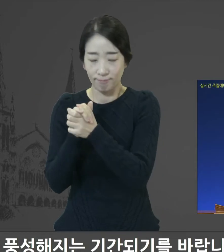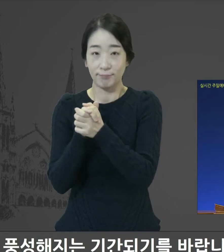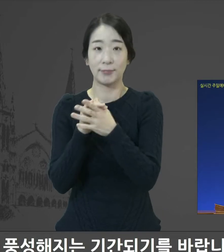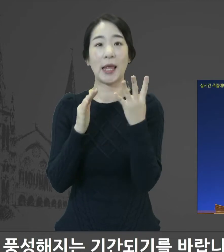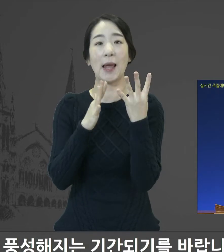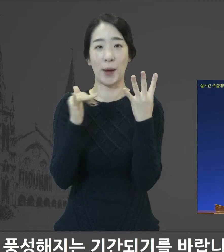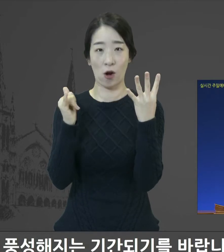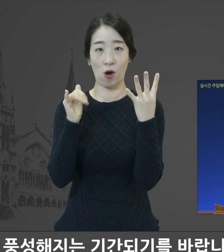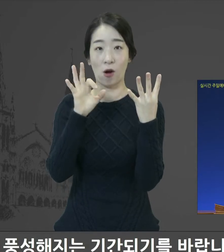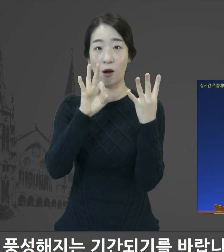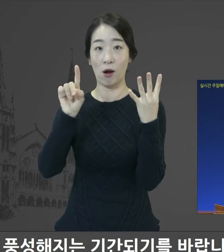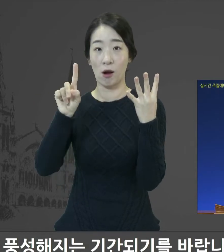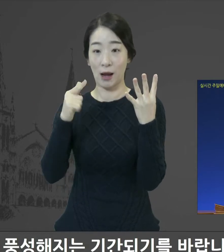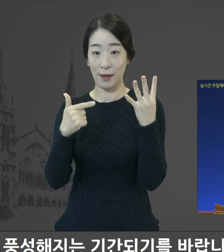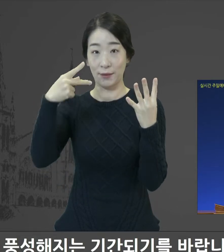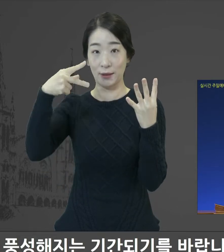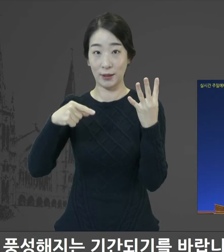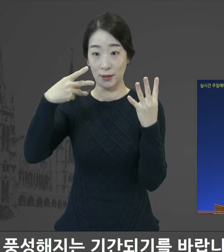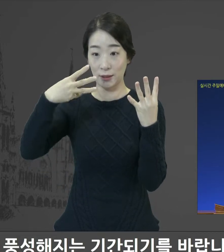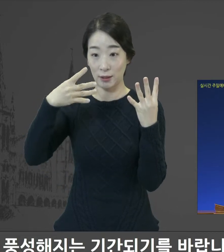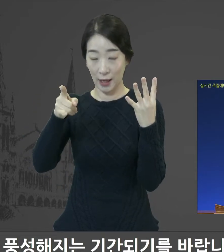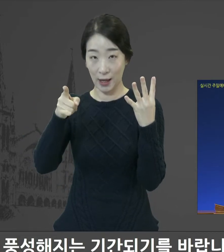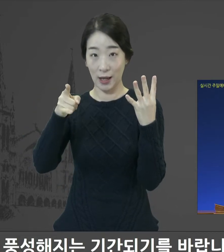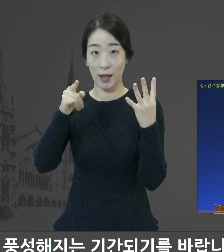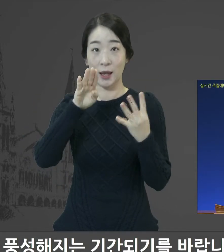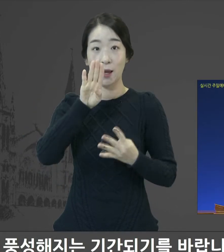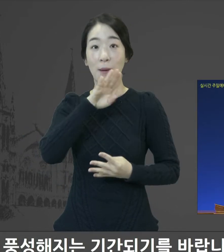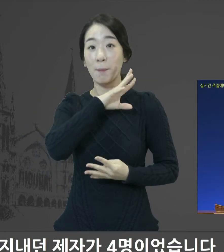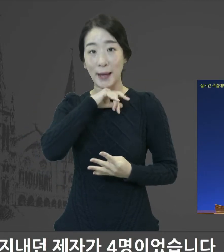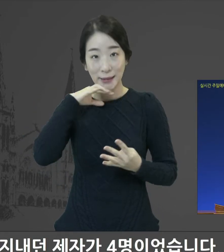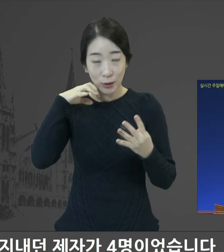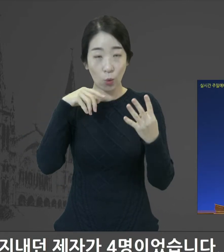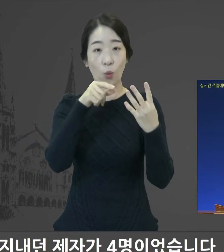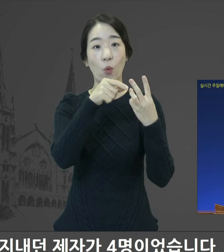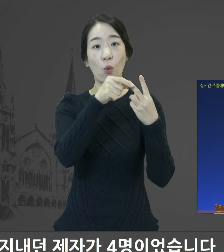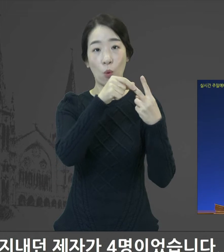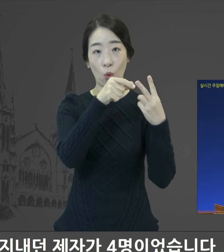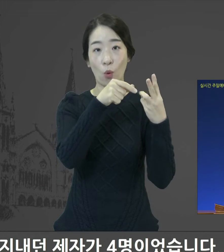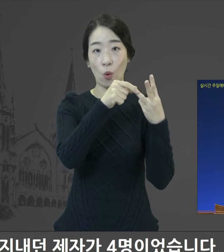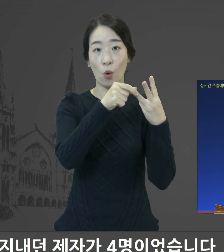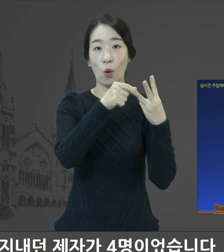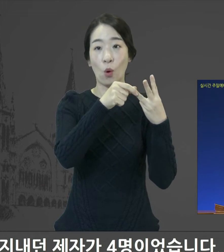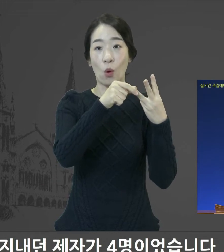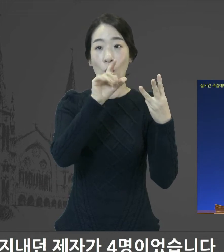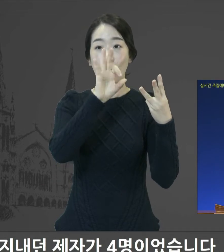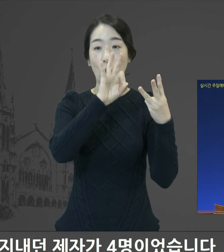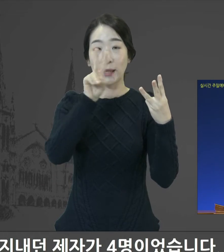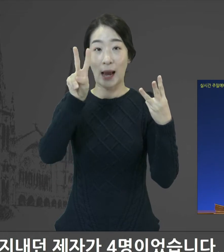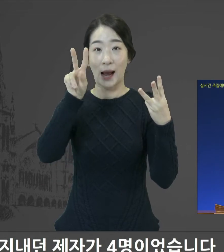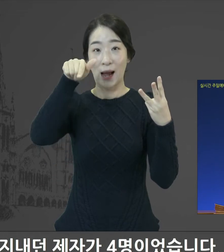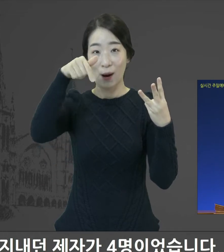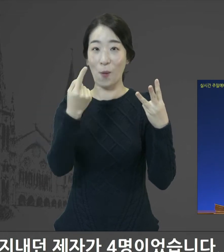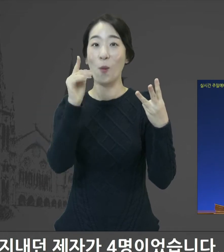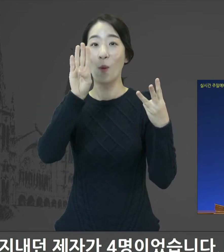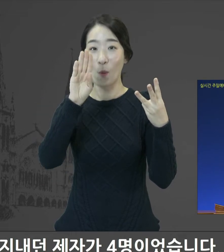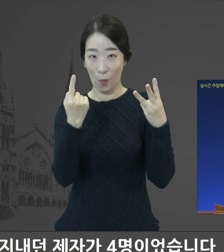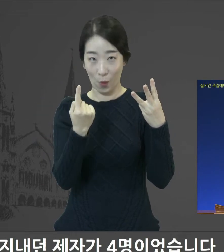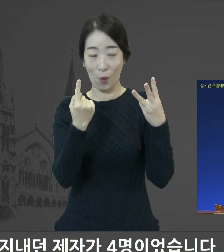안드레, 베드로, 야고보, 요한, 이 4명인데 제